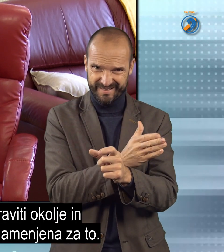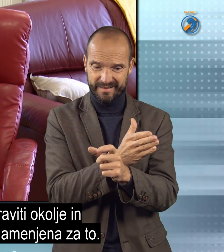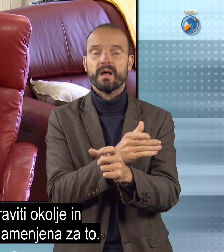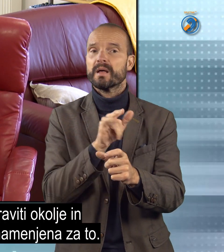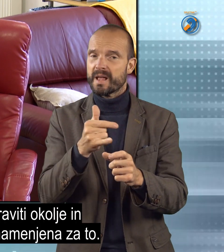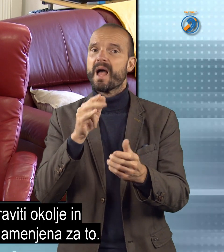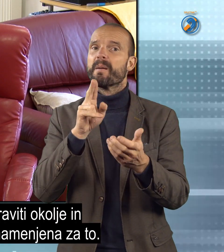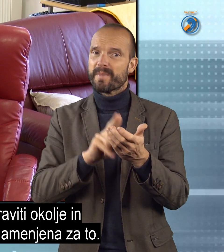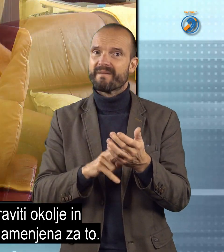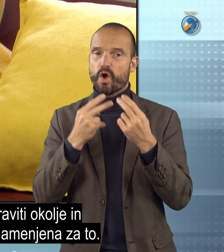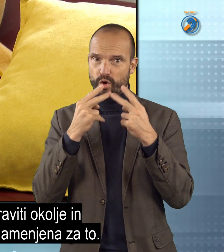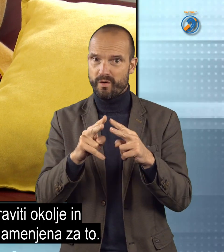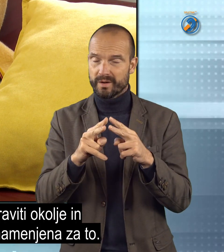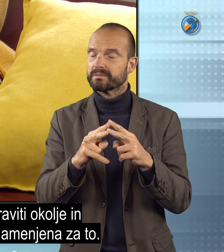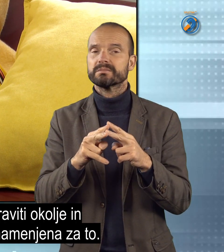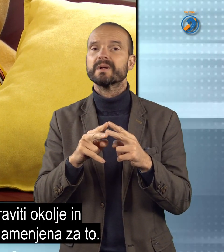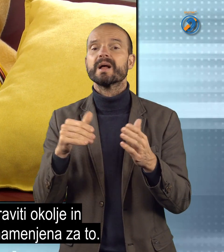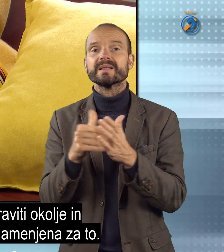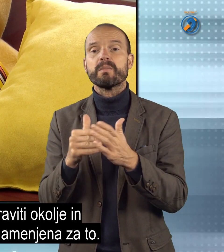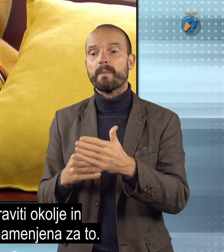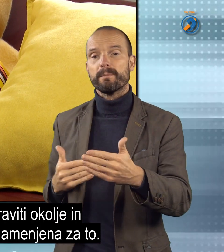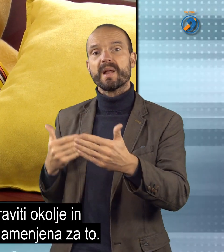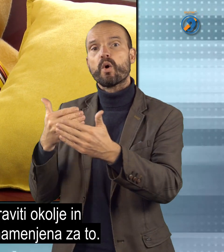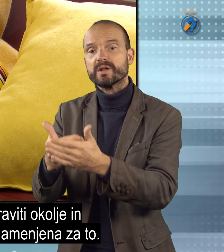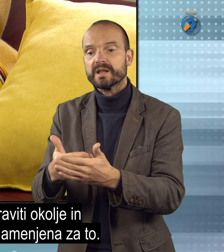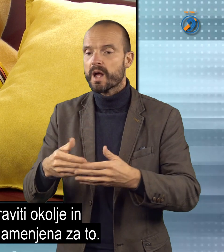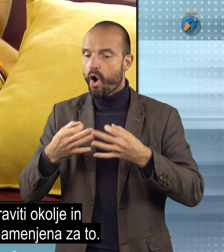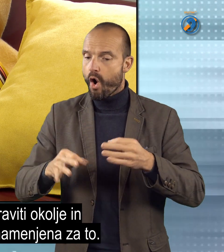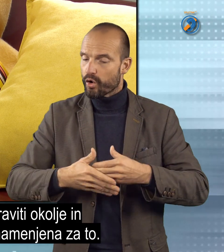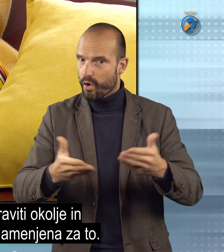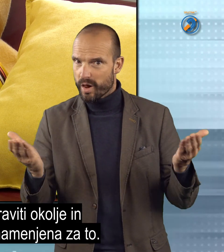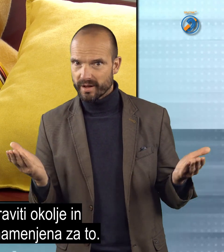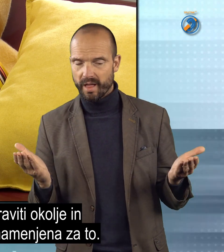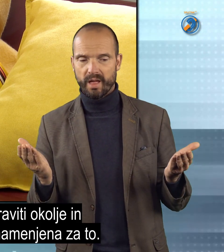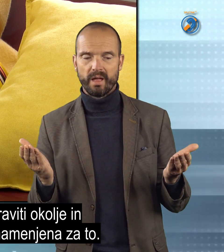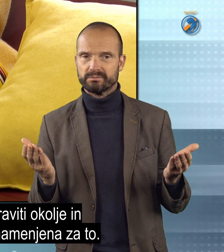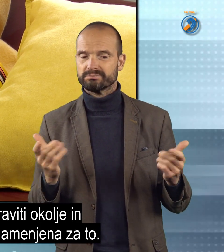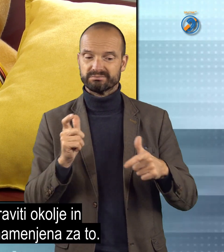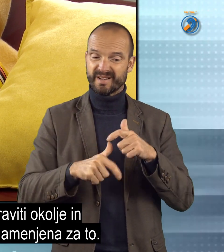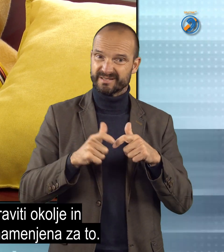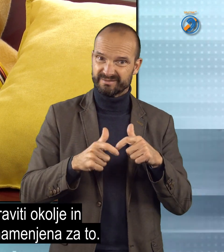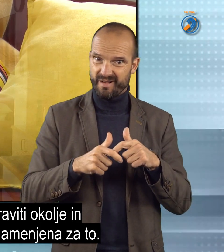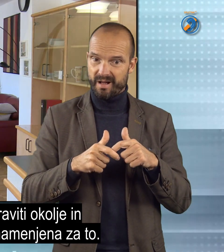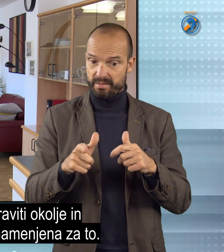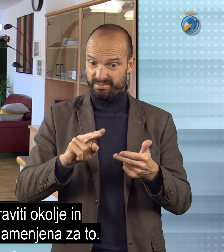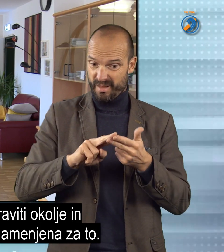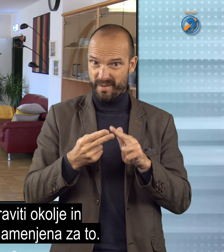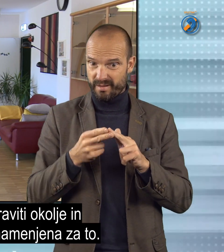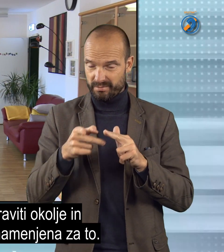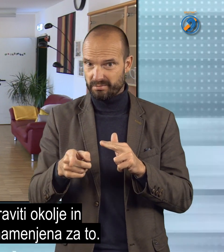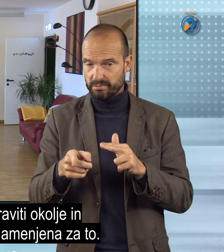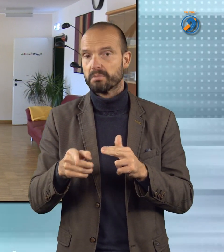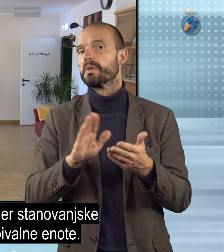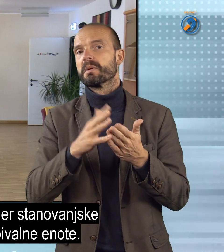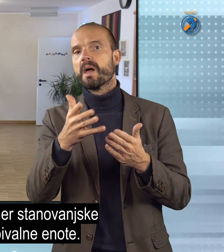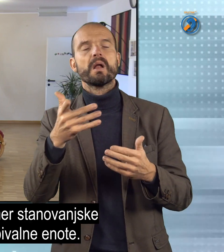odgovor na to, treba je prilagoditi okolje, treba je sredstva, ki so namenjena